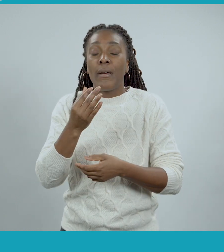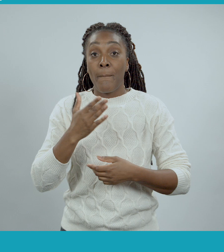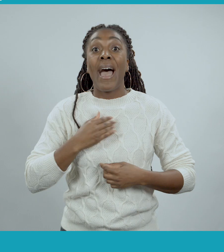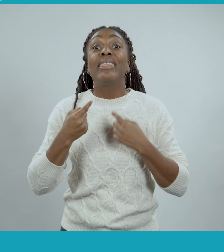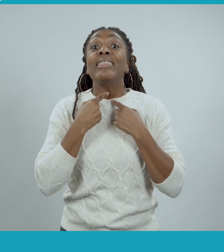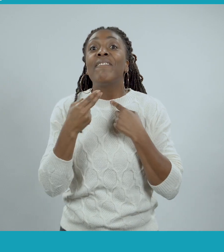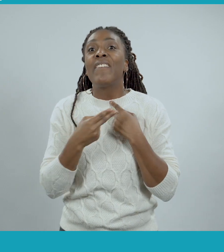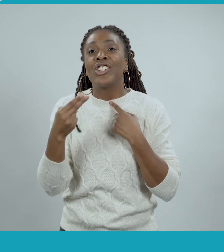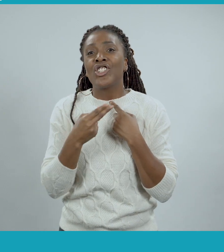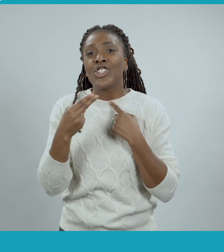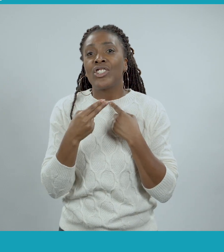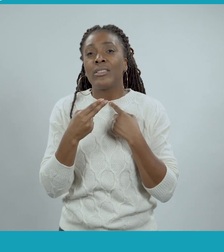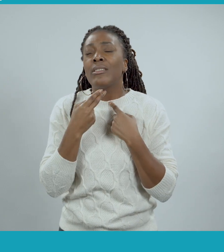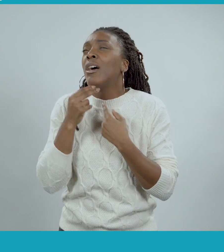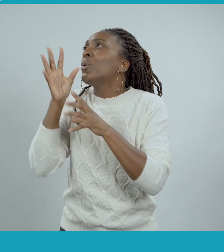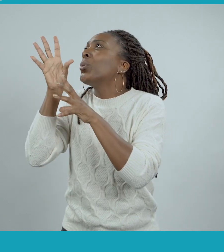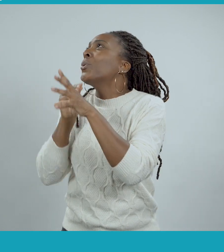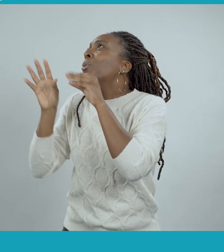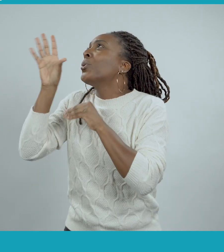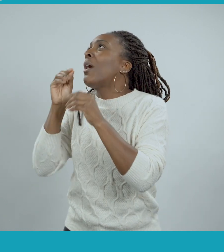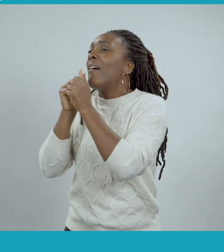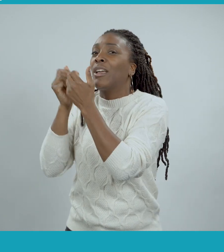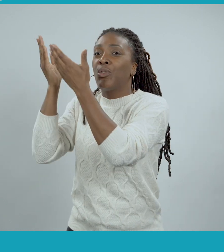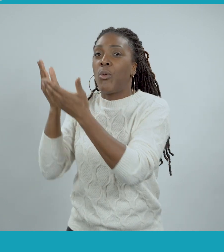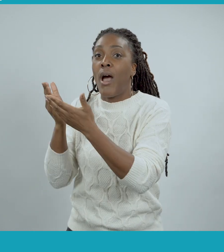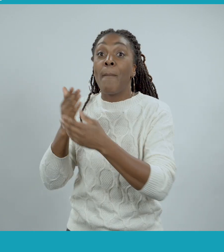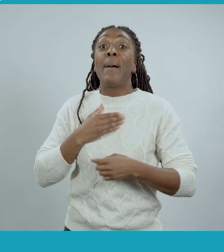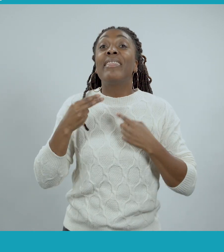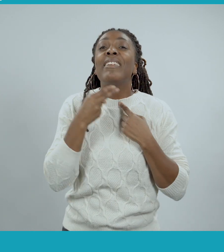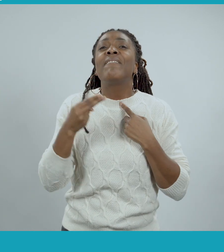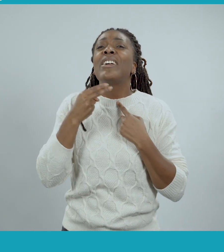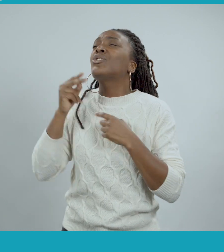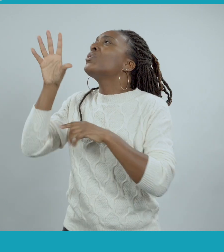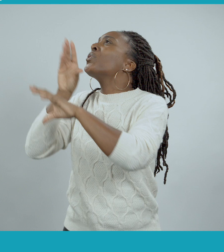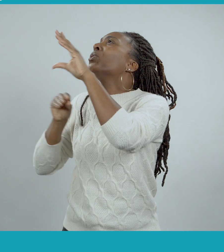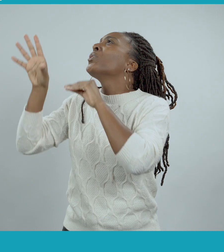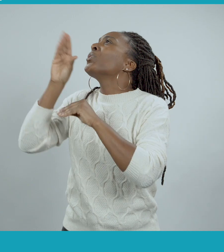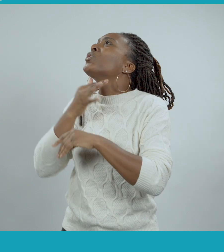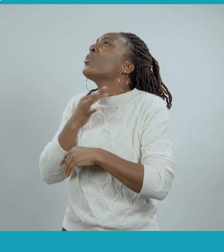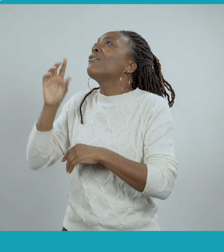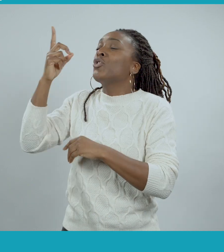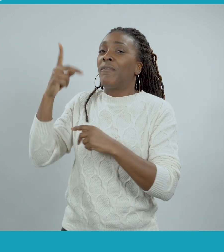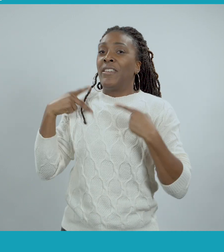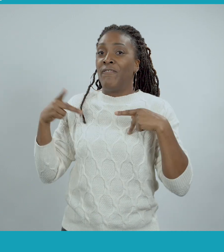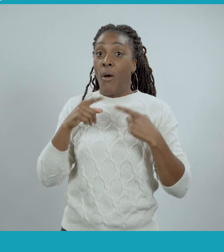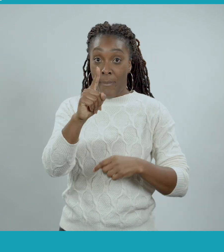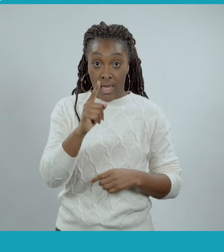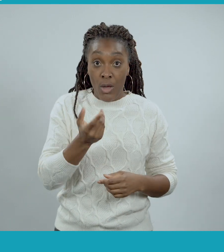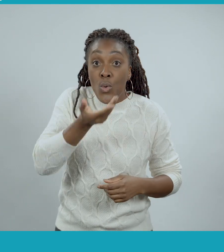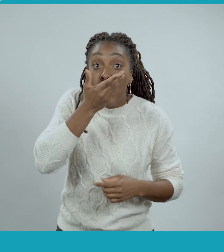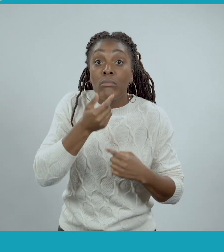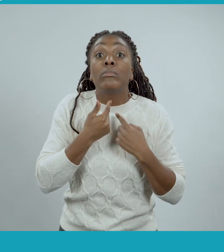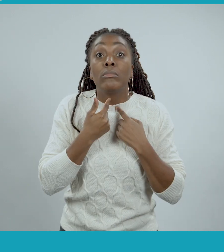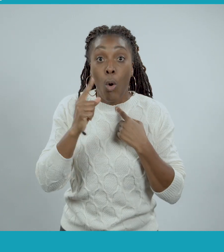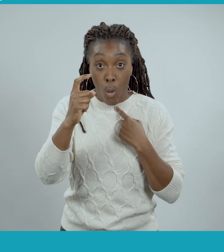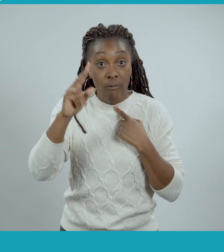courants d'eau, ainsi ma nefesh soupire après toi, ma nefesh a soif du Dieu vivant. »